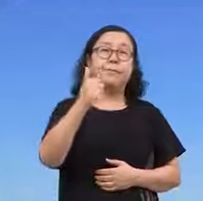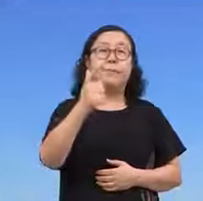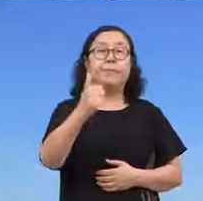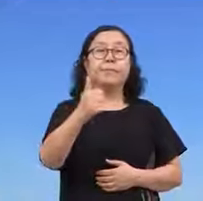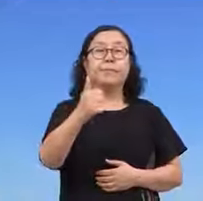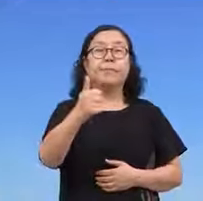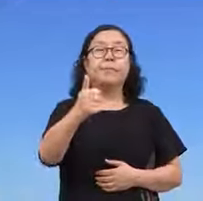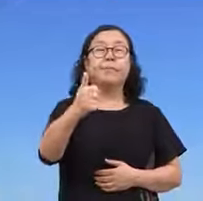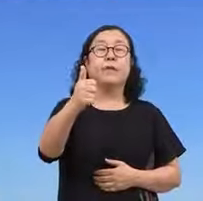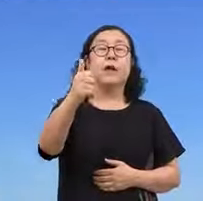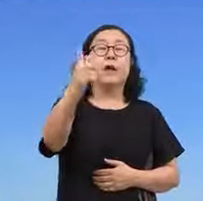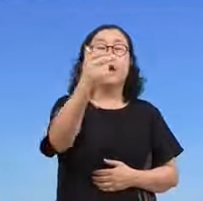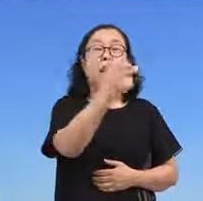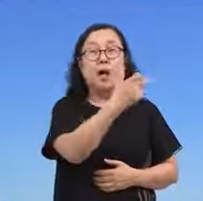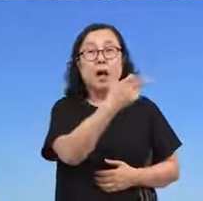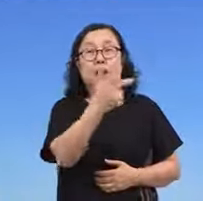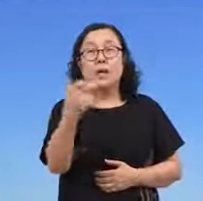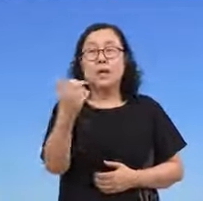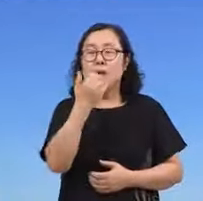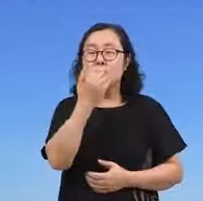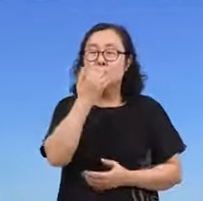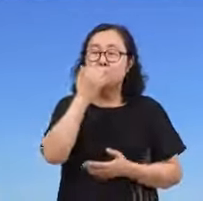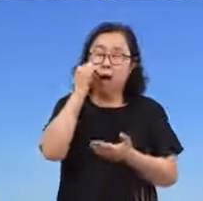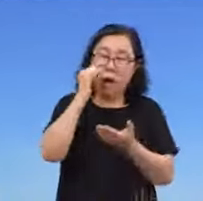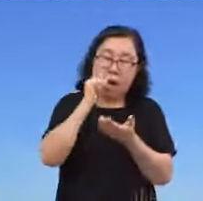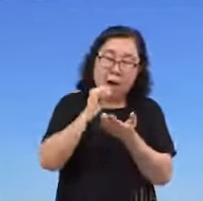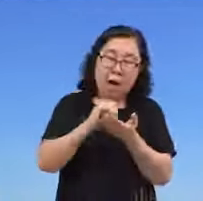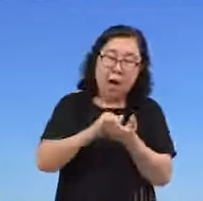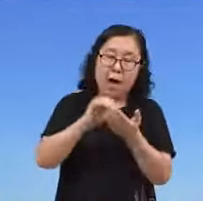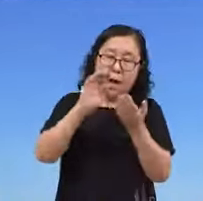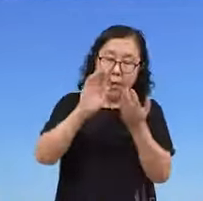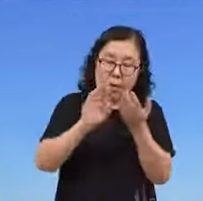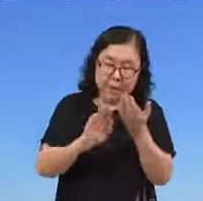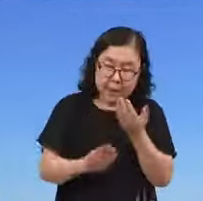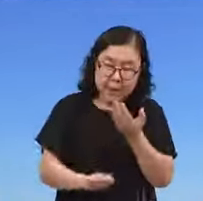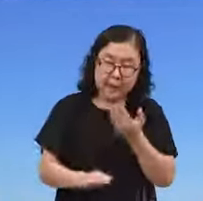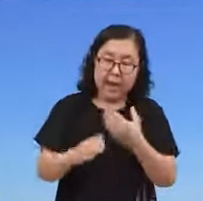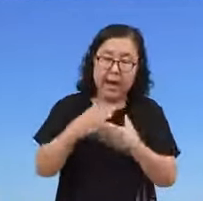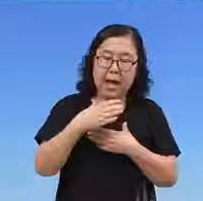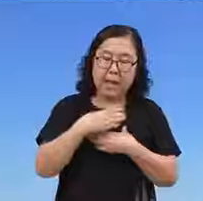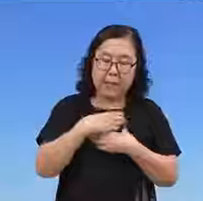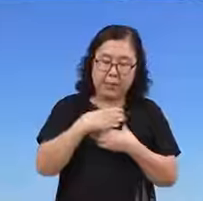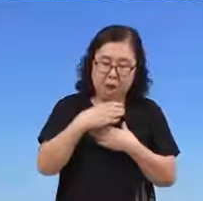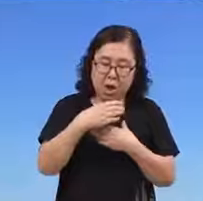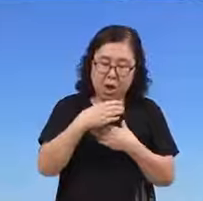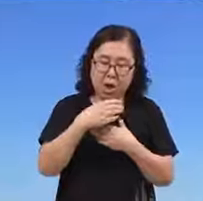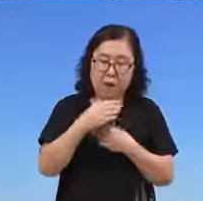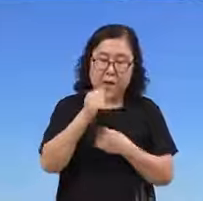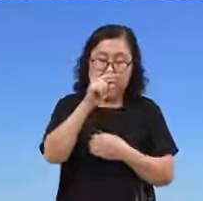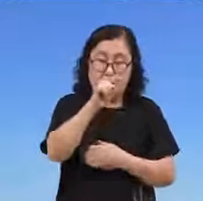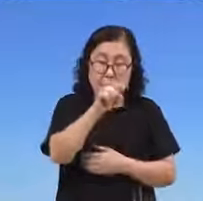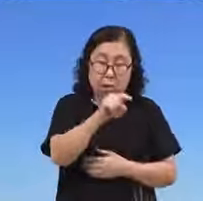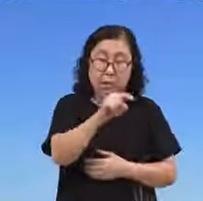주시로다. 큰 바위 및 안전한 그곳으로 바위